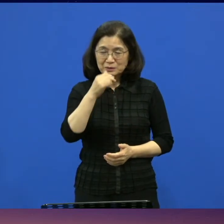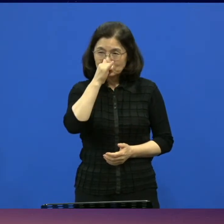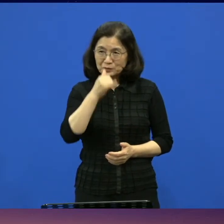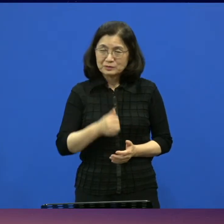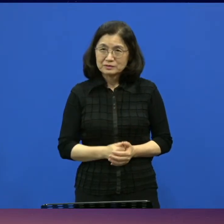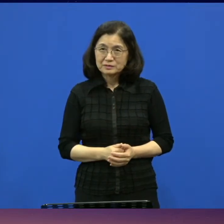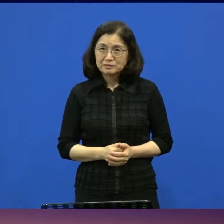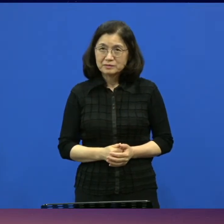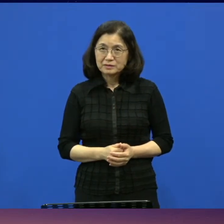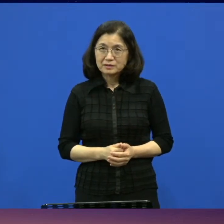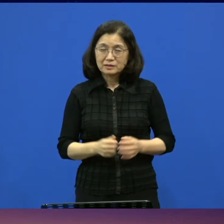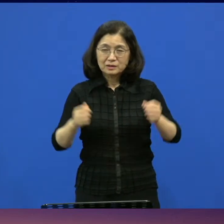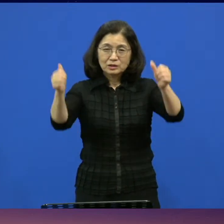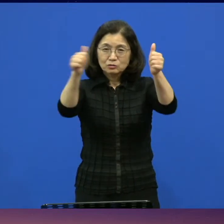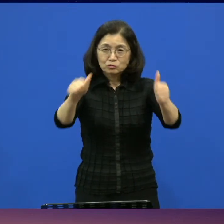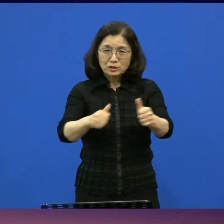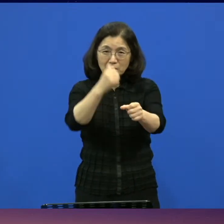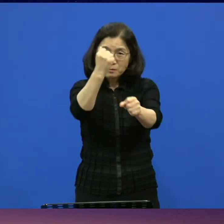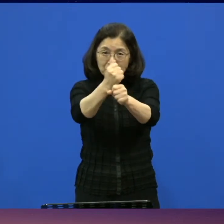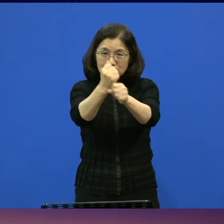그 우상을 만드는 사람 누구죠?